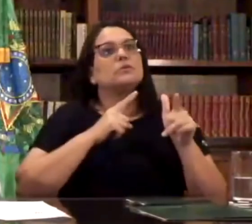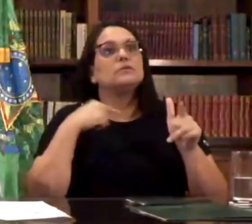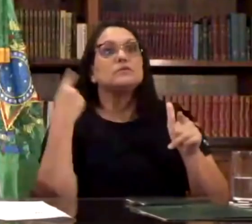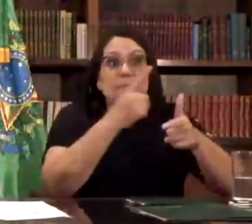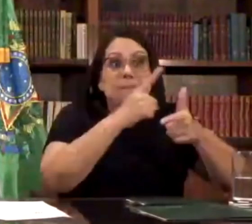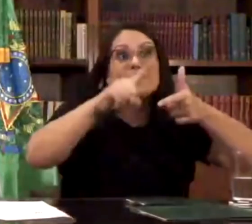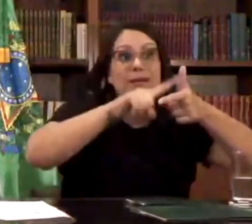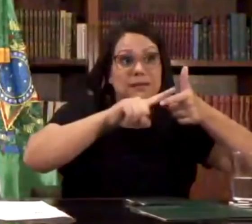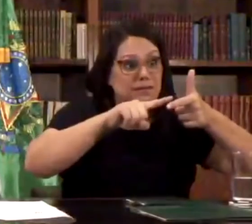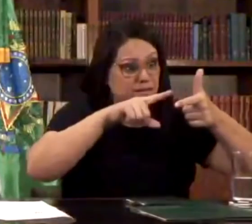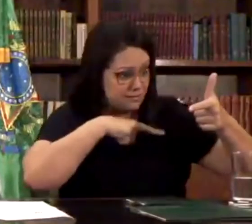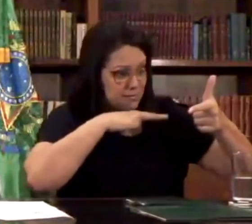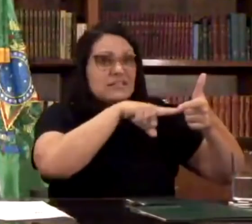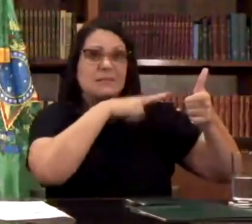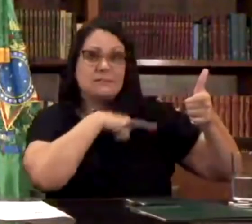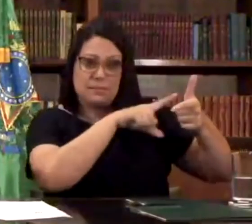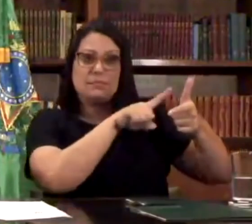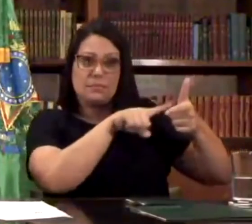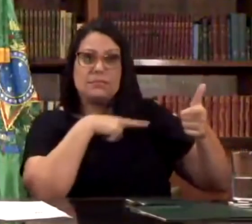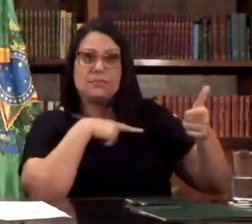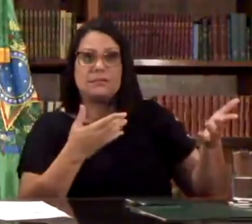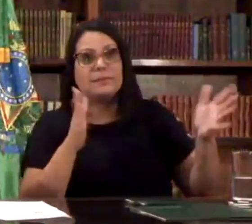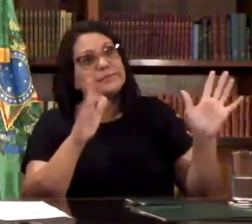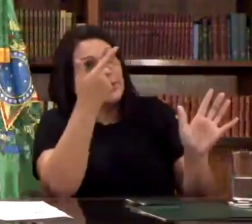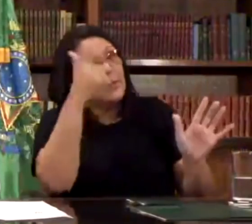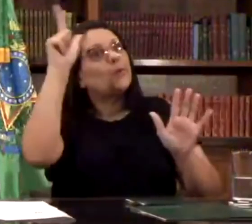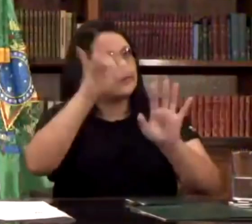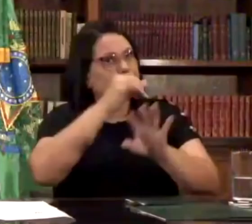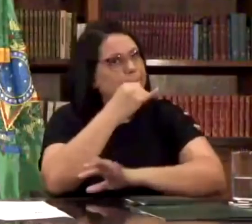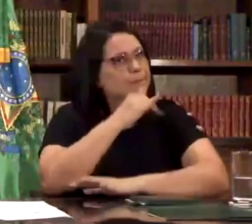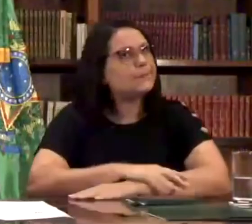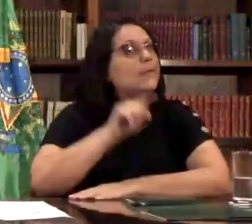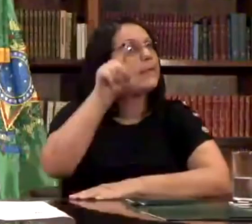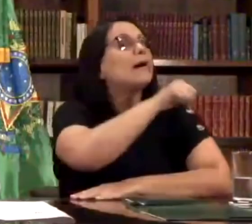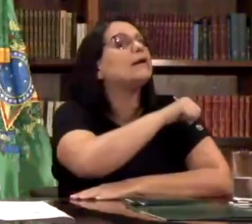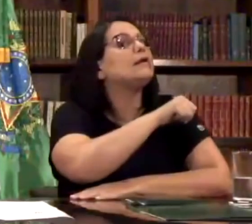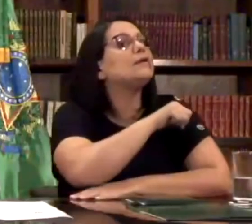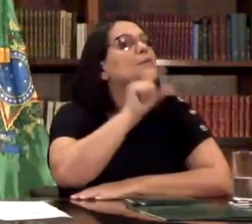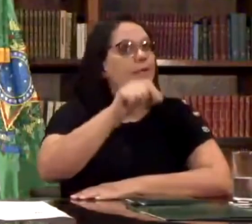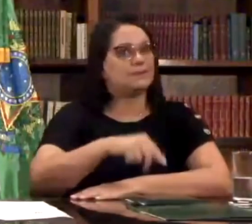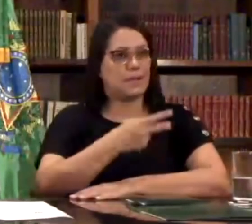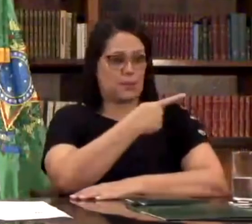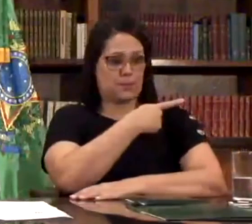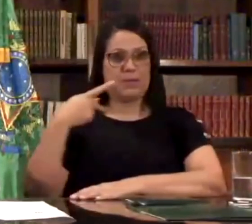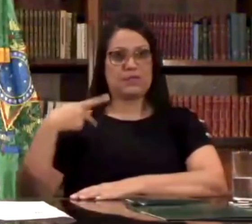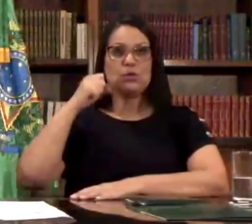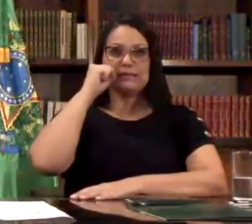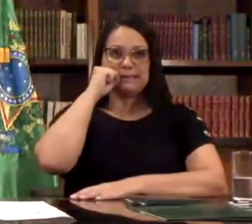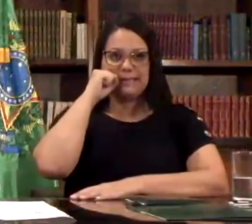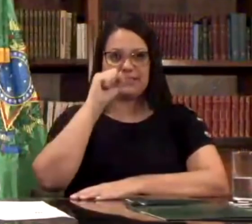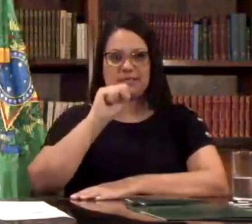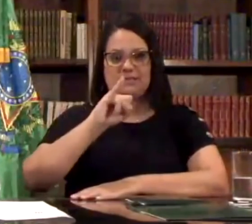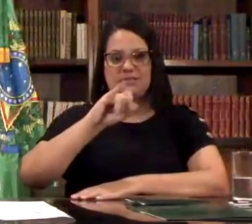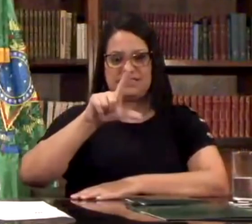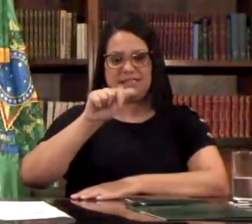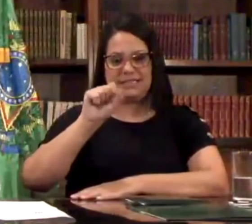podemos ter. Por outro lado também, você pode ver, tem uma coisa que está esquisita para o governador do Rio. O pastor Silas Malafaia fez um vídeo agora há